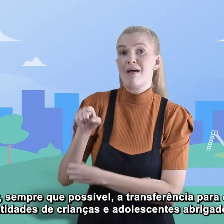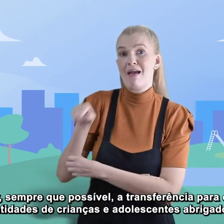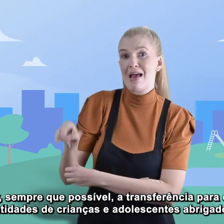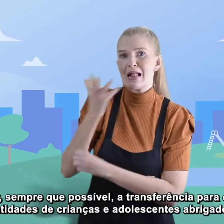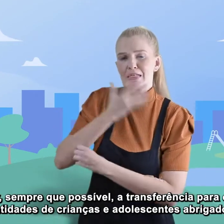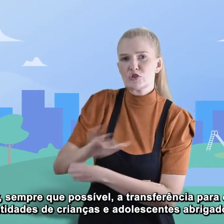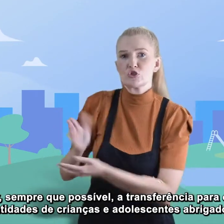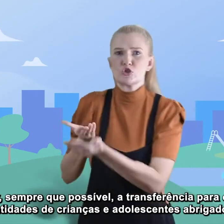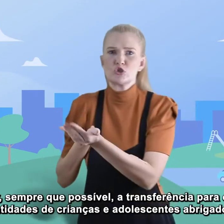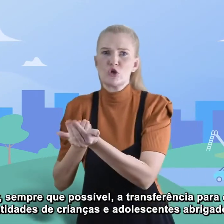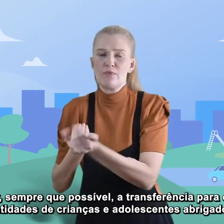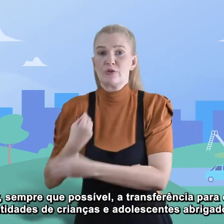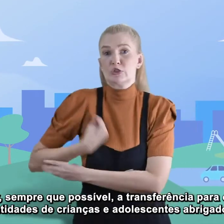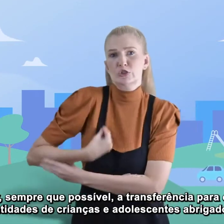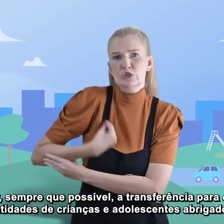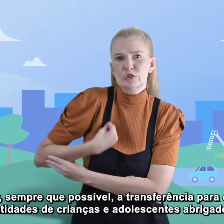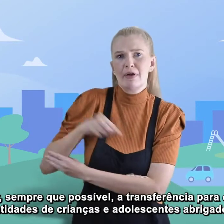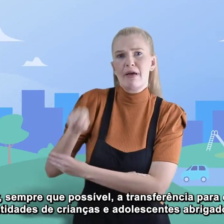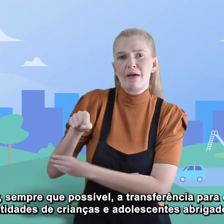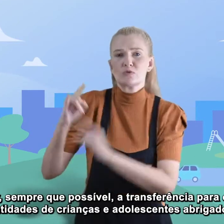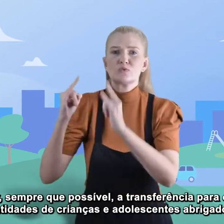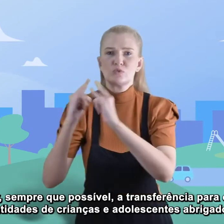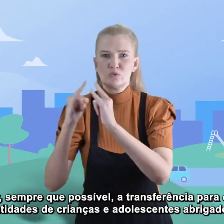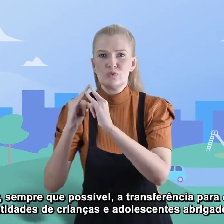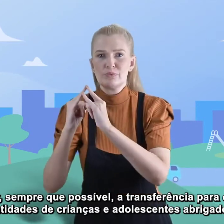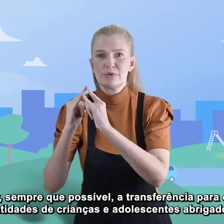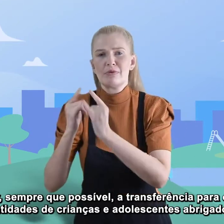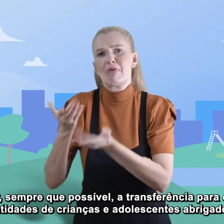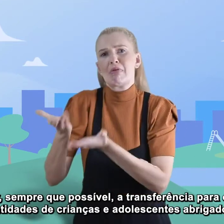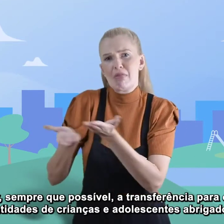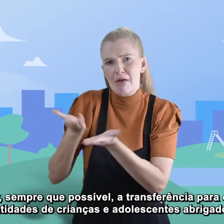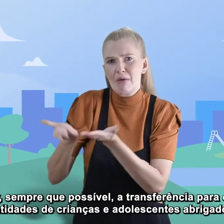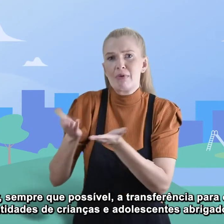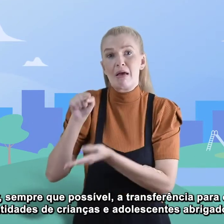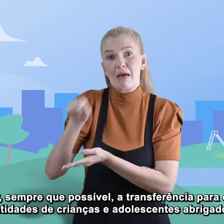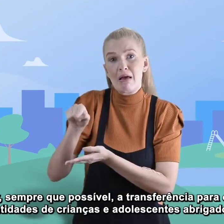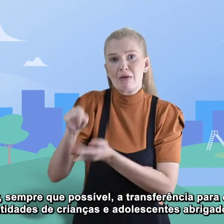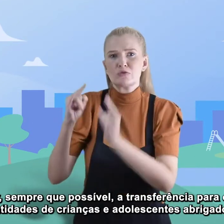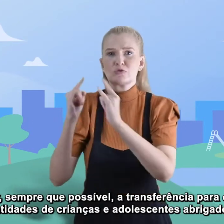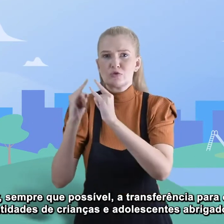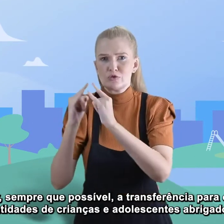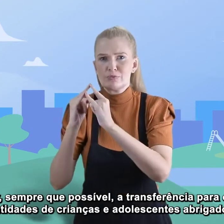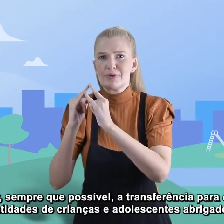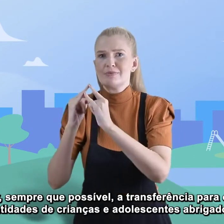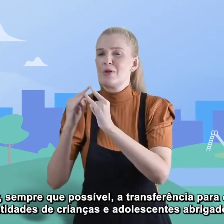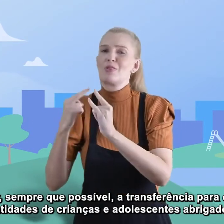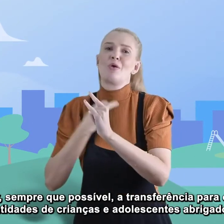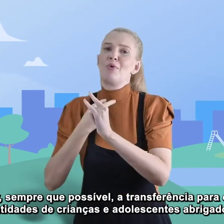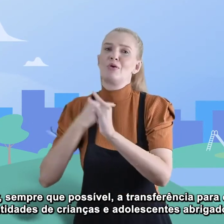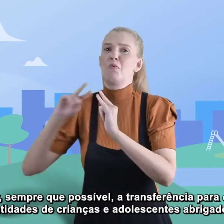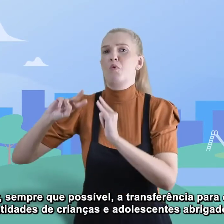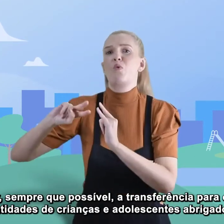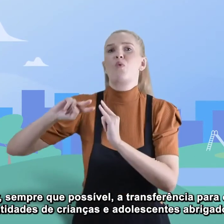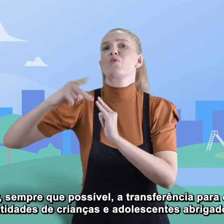evitar, sempre que possível, a transferência para outras entidades de crianças e adolescentes abrigados.